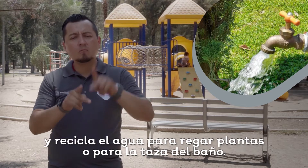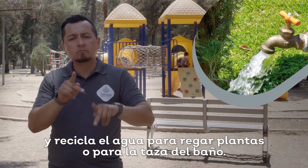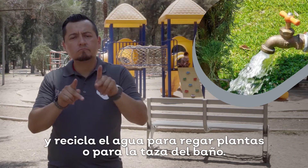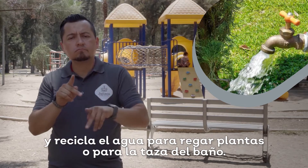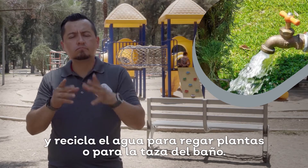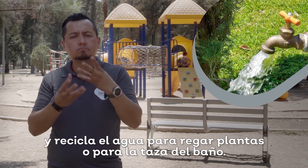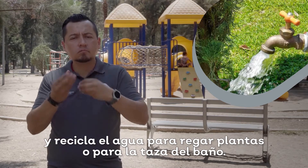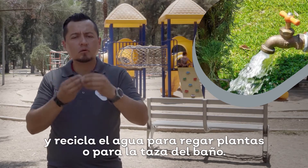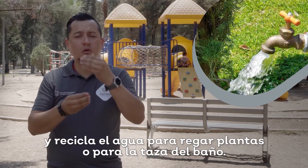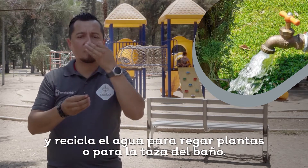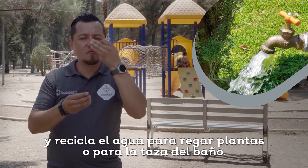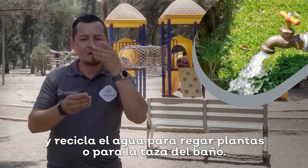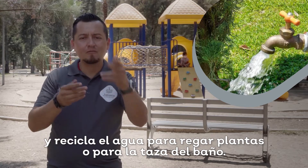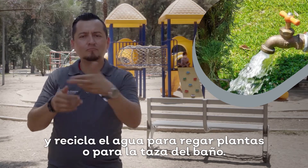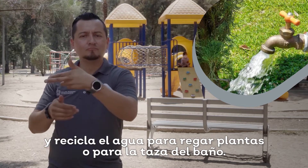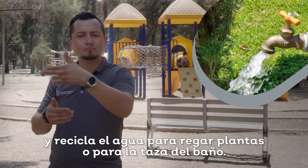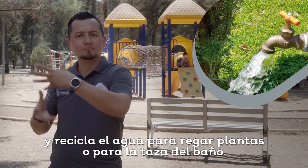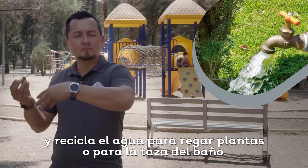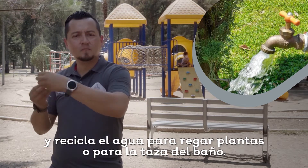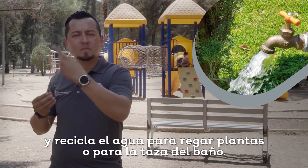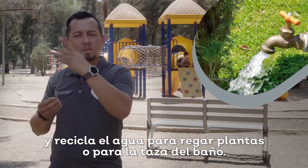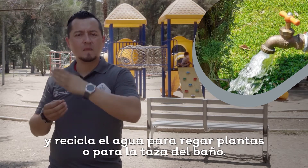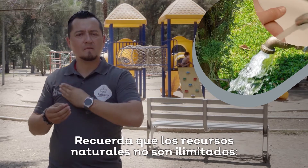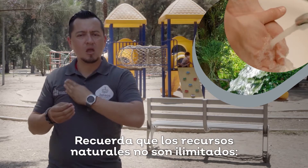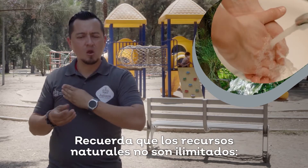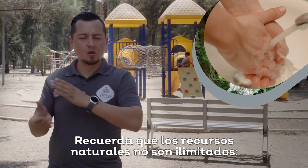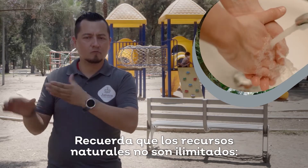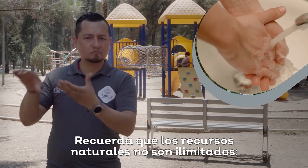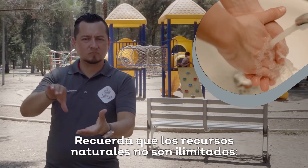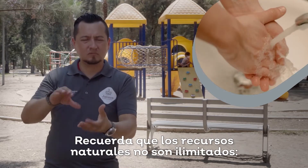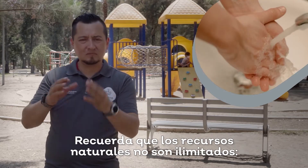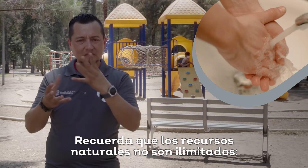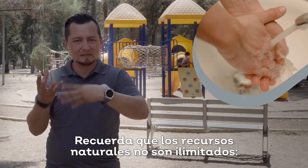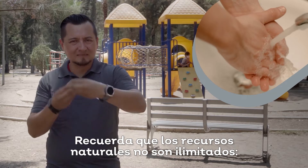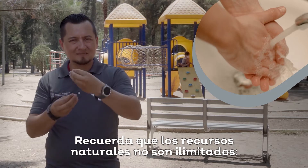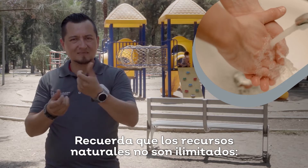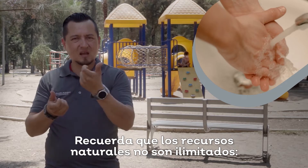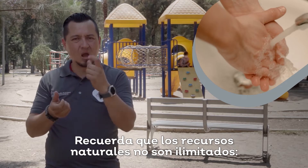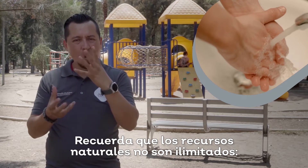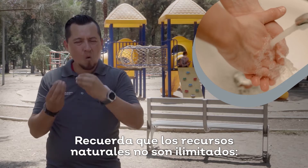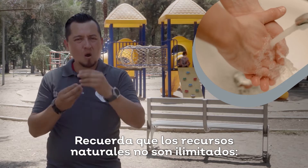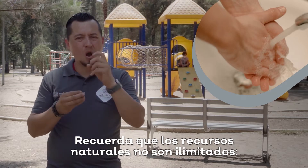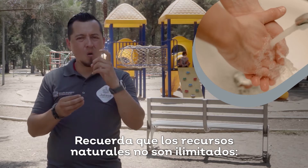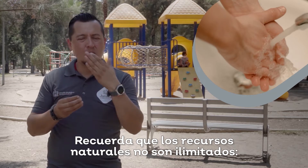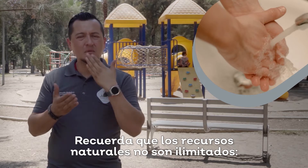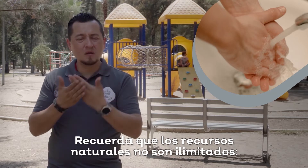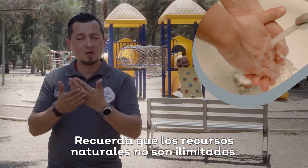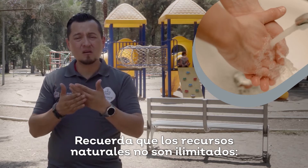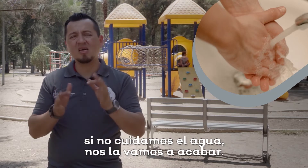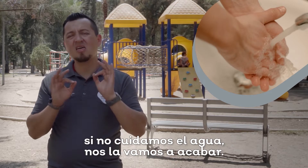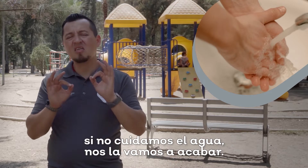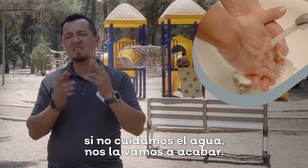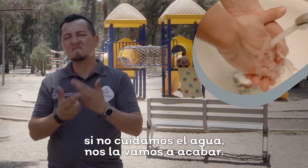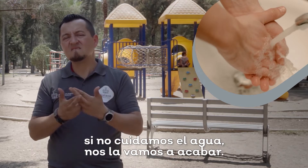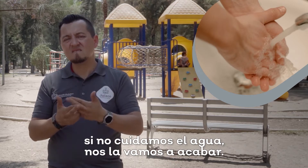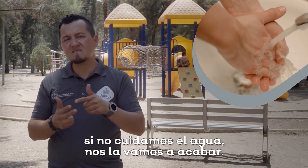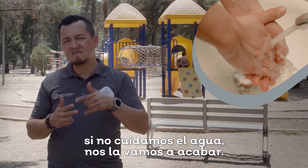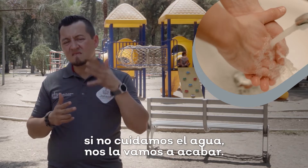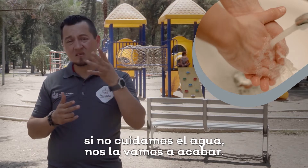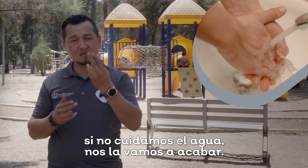agua para regar plantas o para la taza del baño. Recuerda que los recursos naturales no son ilimitados. Si no cuidamos el agua, nos la